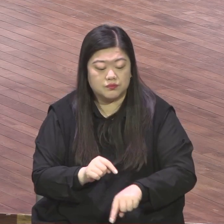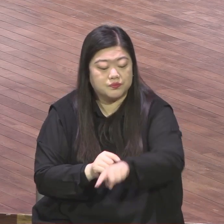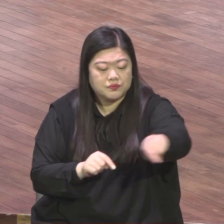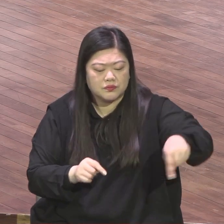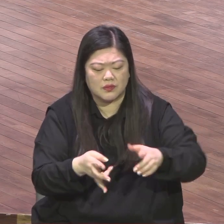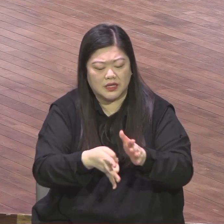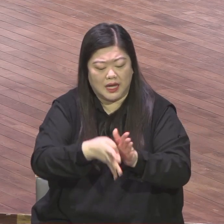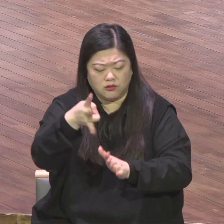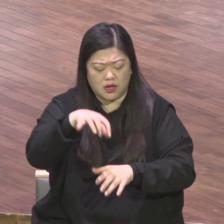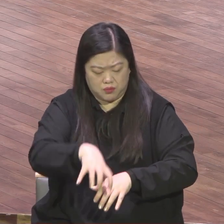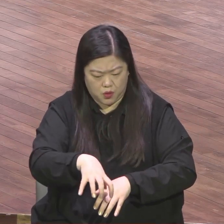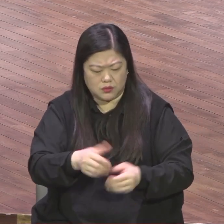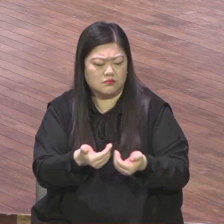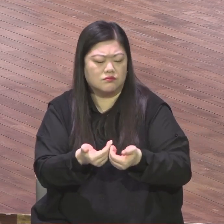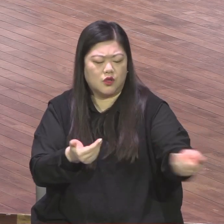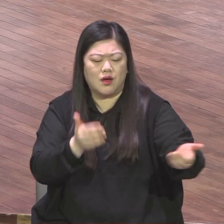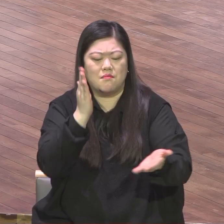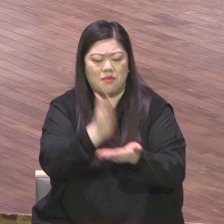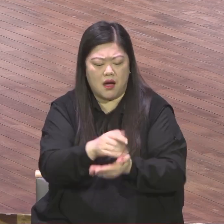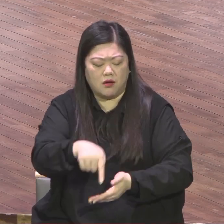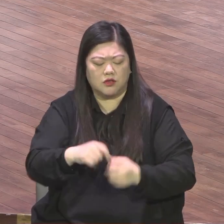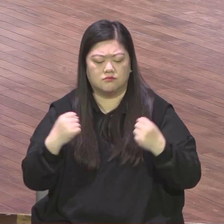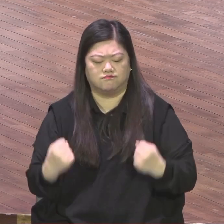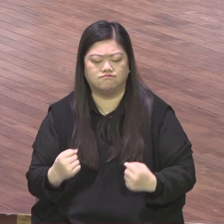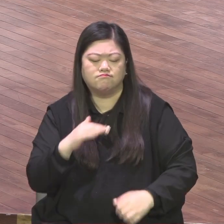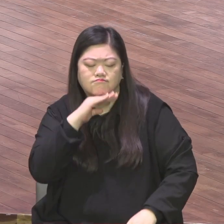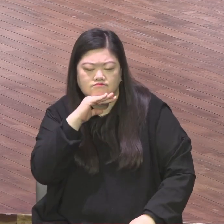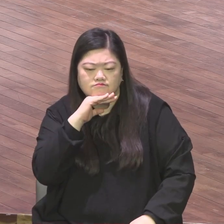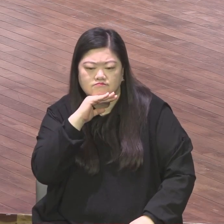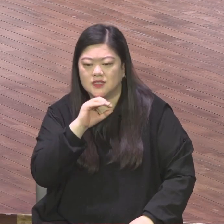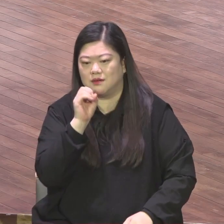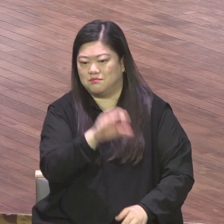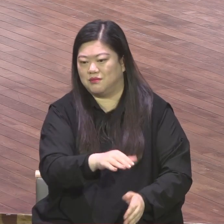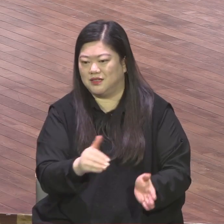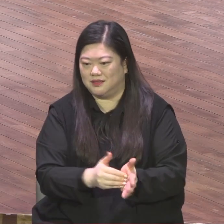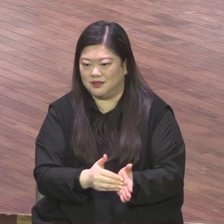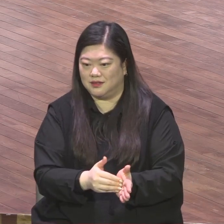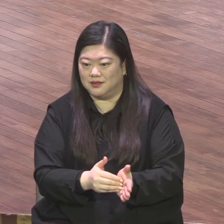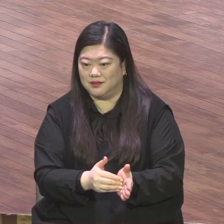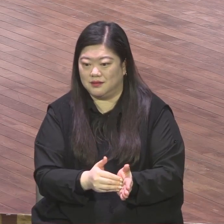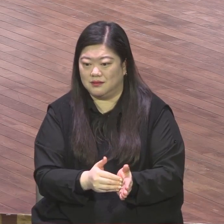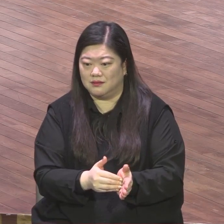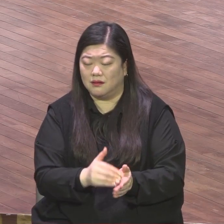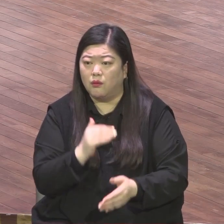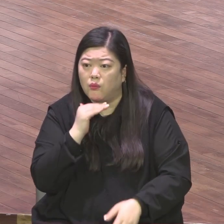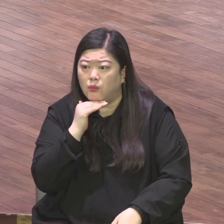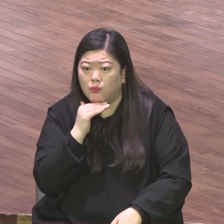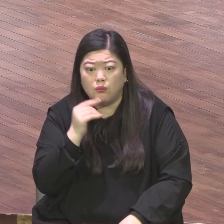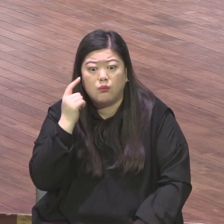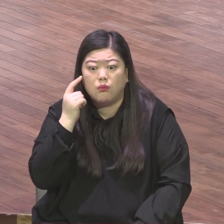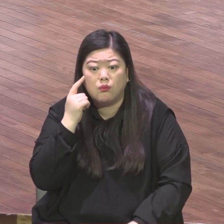아버지께서 약속하신 것을 기다리라는 메시지예요. 기다려라. 무엇을 기다리라는 말이냐?